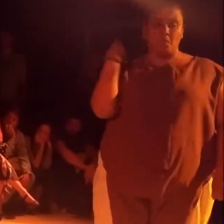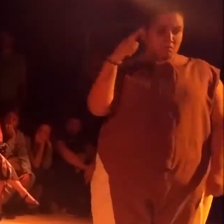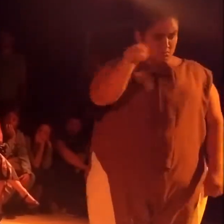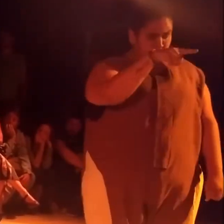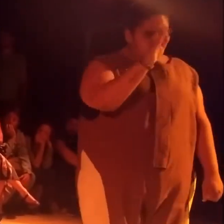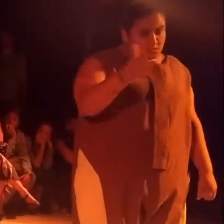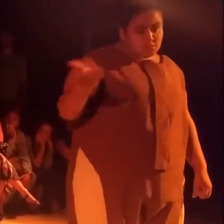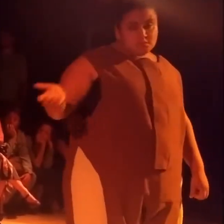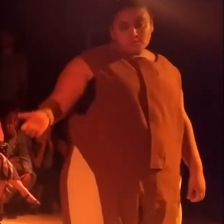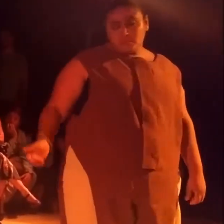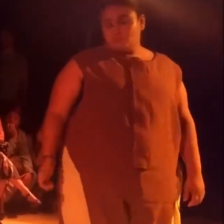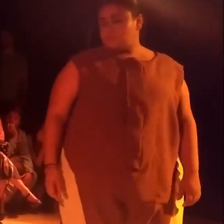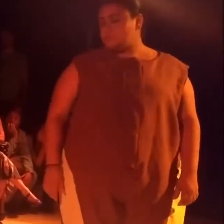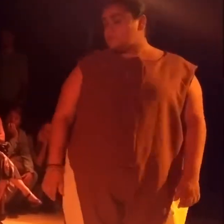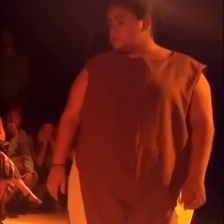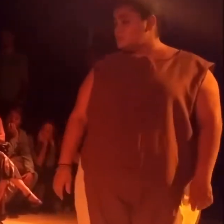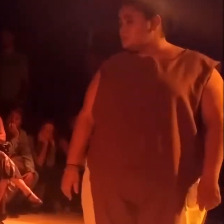amam.